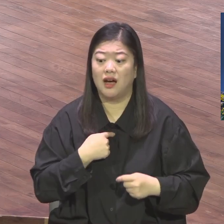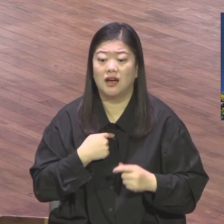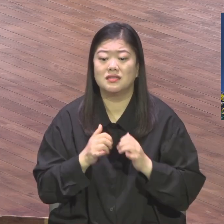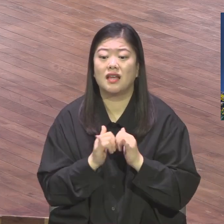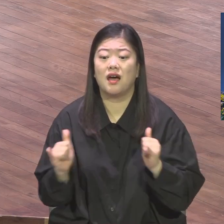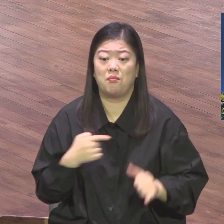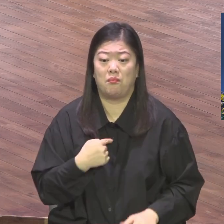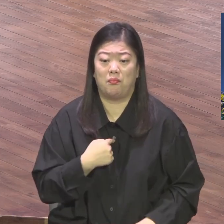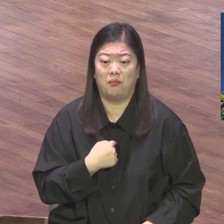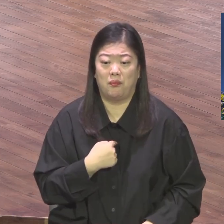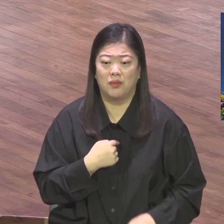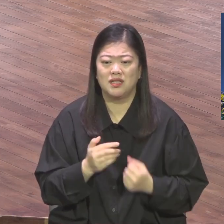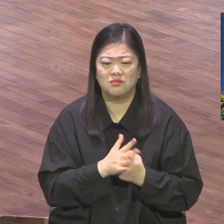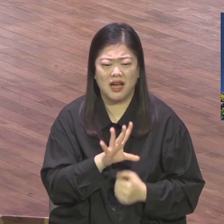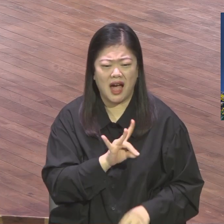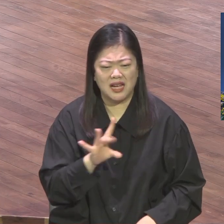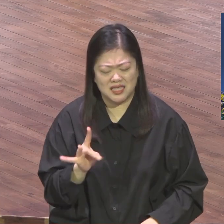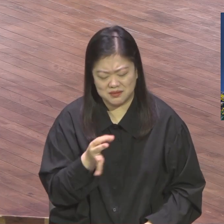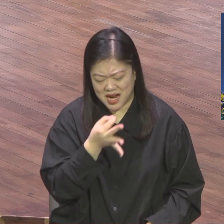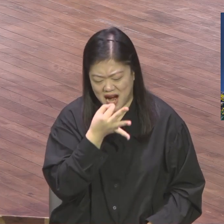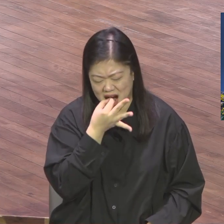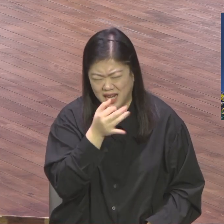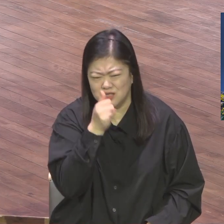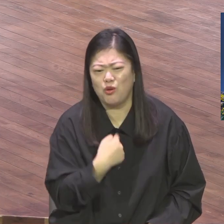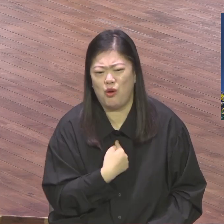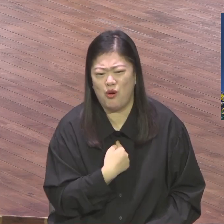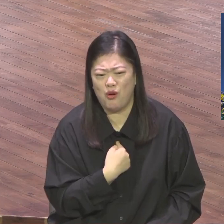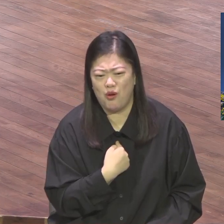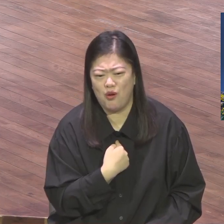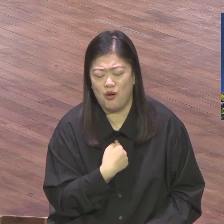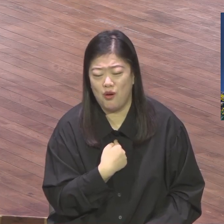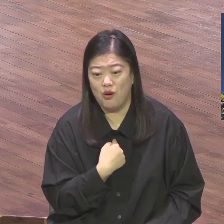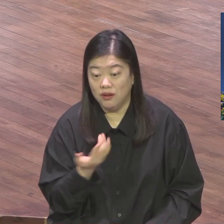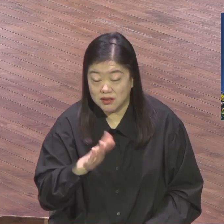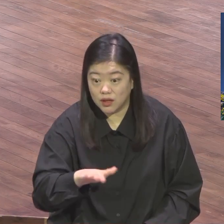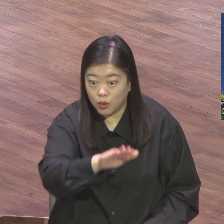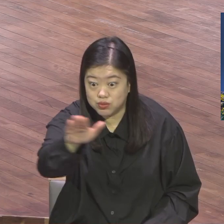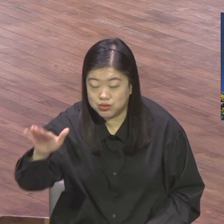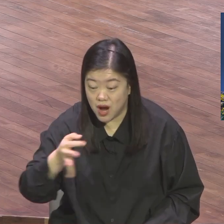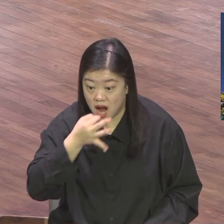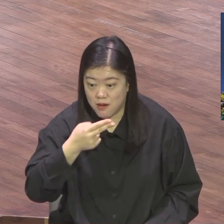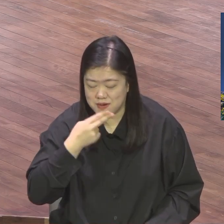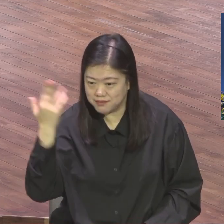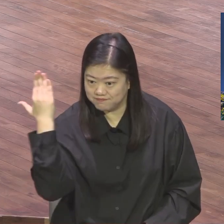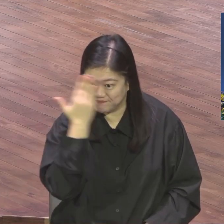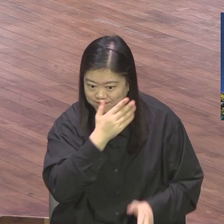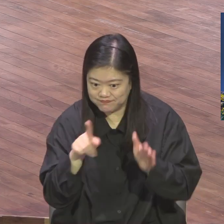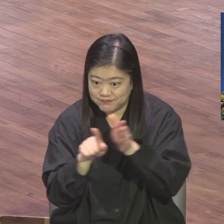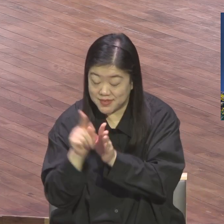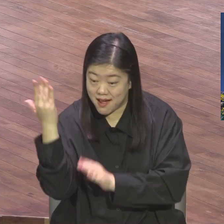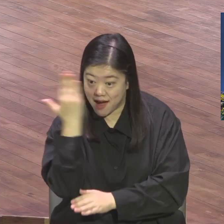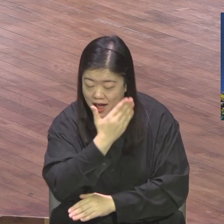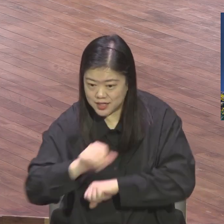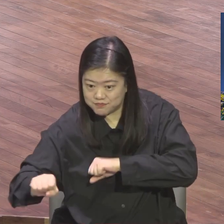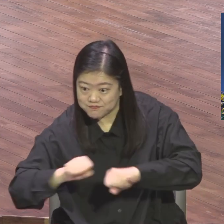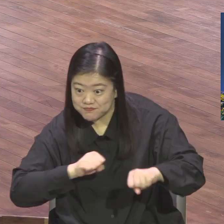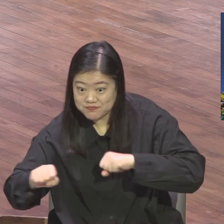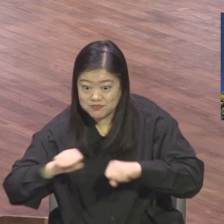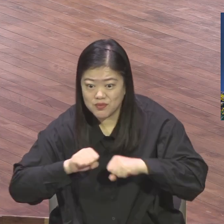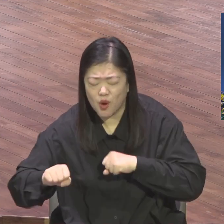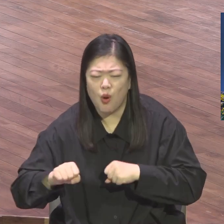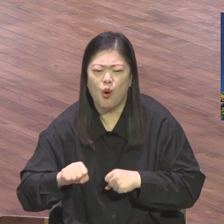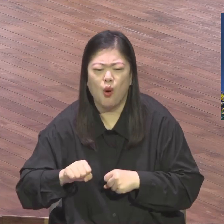창조주 하나님이 여러분이 아무 동기 없이 순수하게 신앙생활하는 그 모습 보면서 이렇게 기뻐하신다니까요.